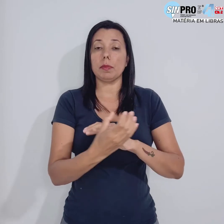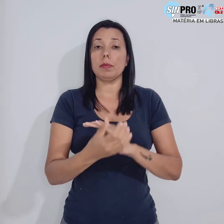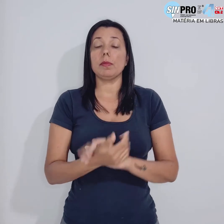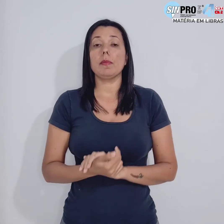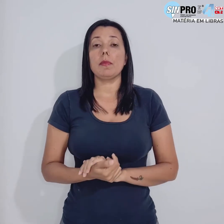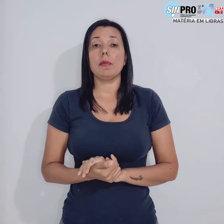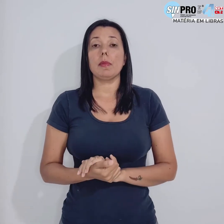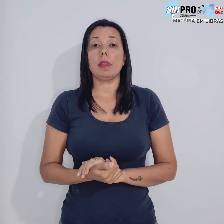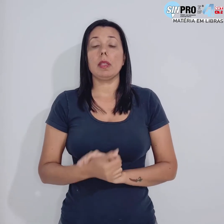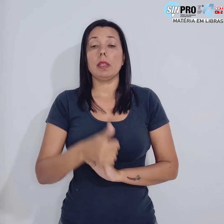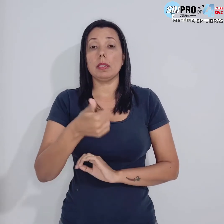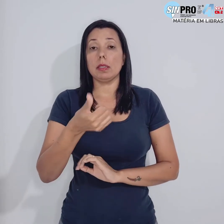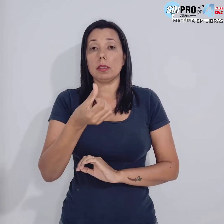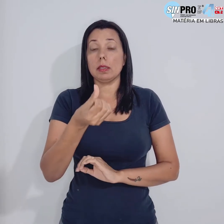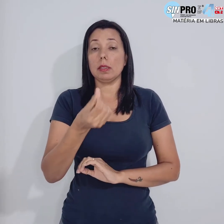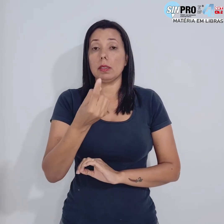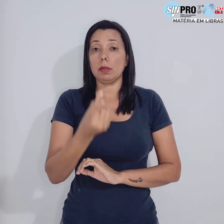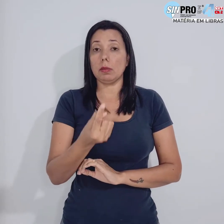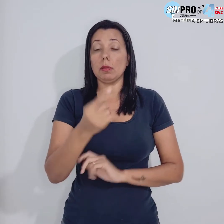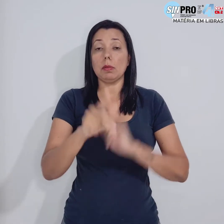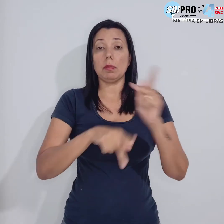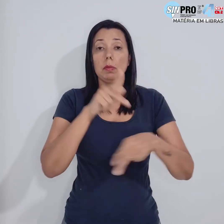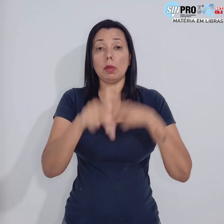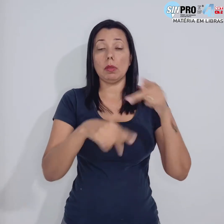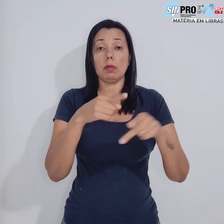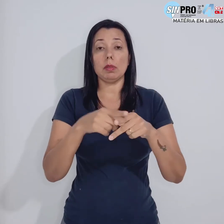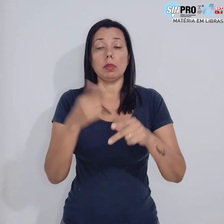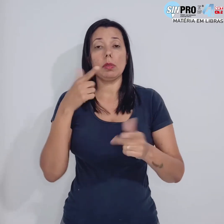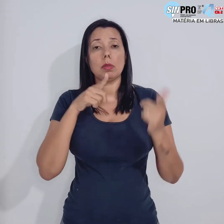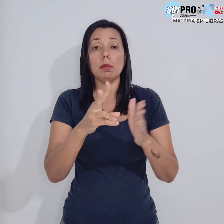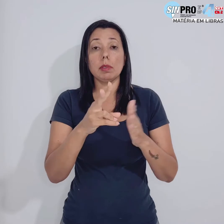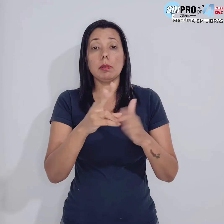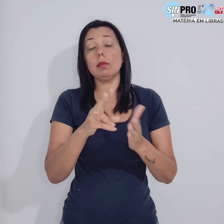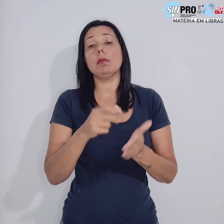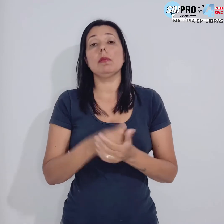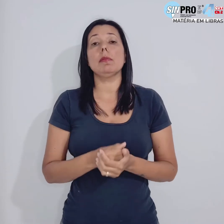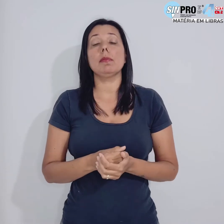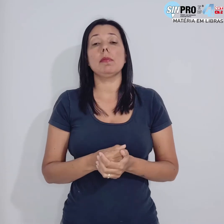novo coronavírus, morreram 953 indígenas.